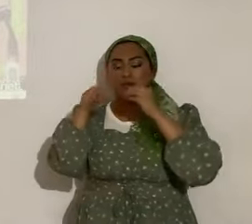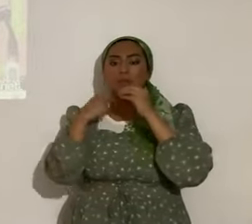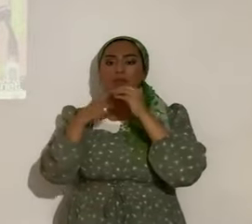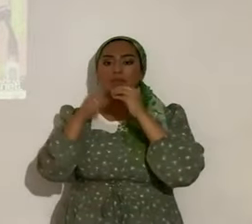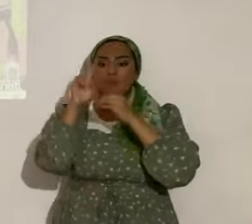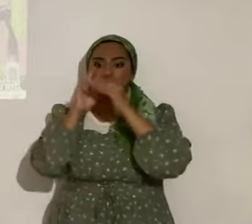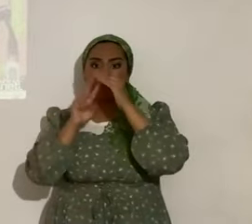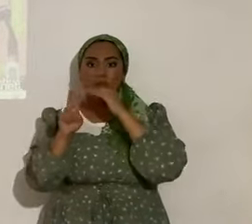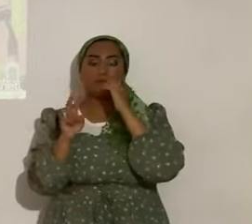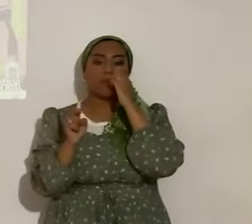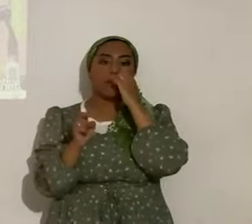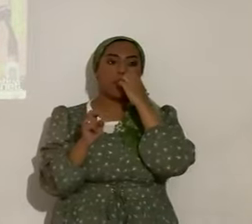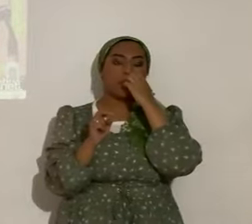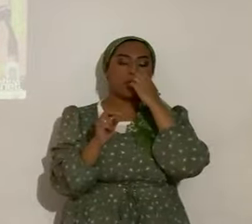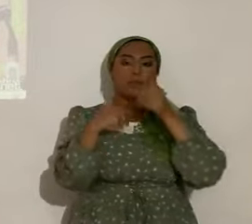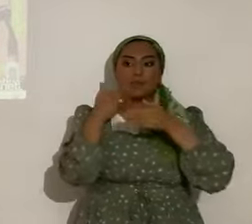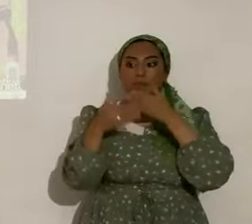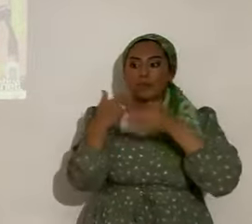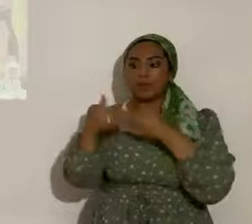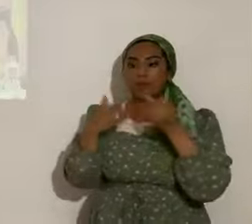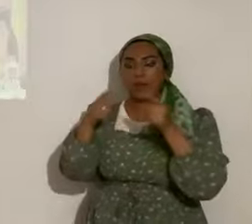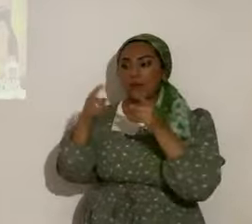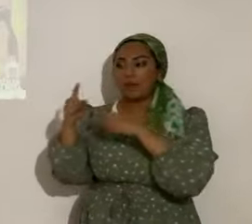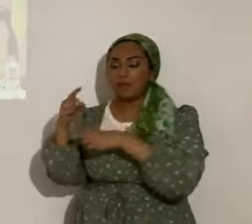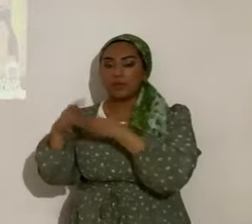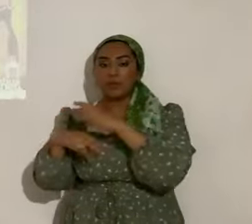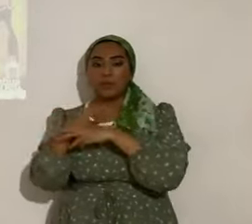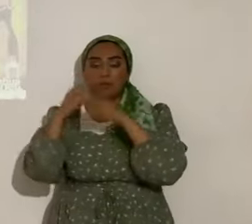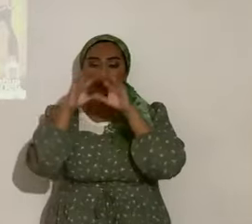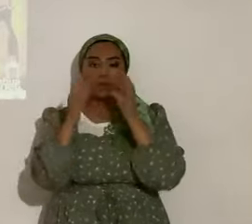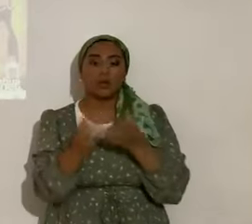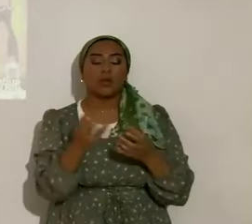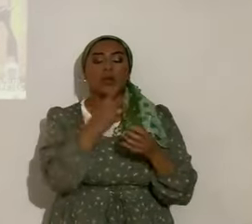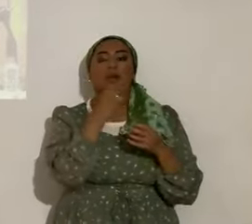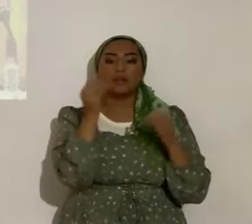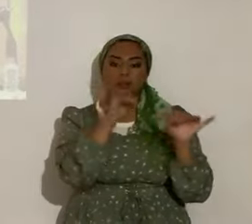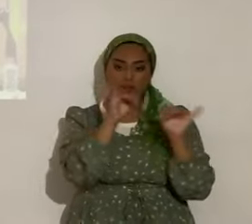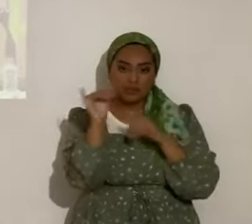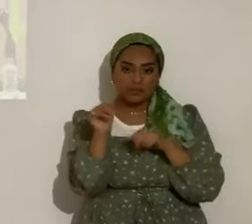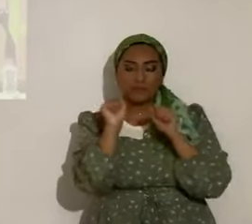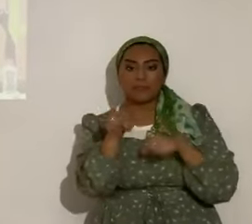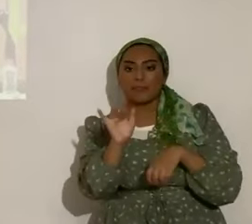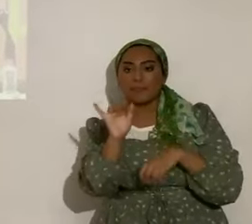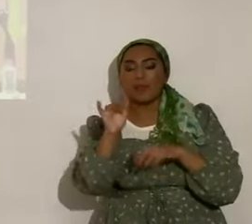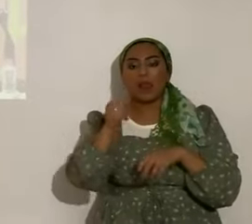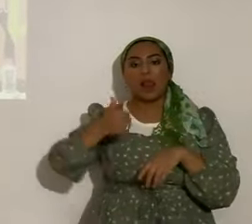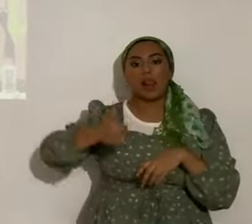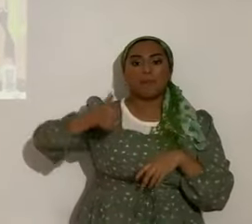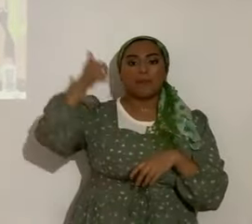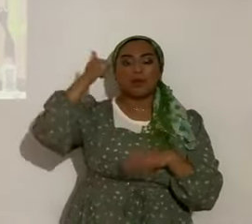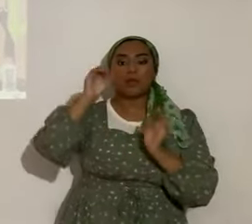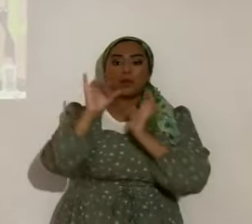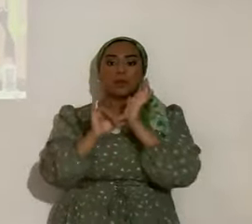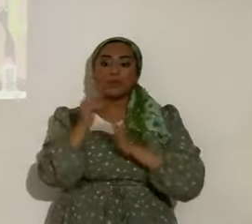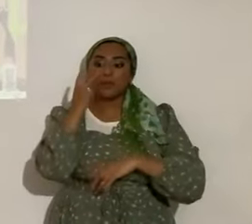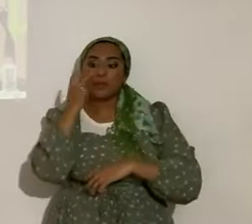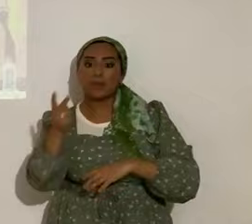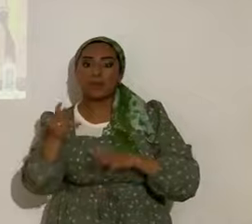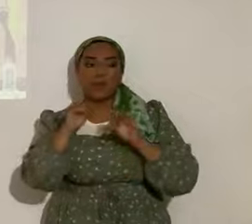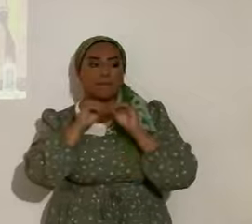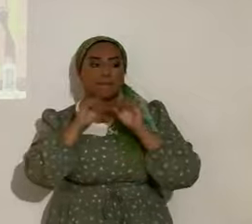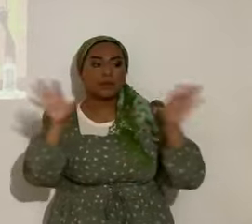profecía, cómo se están acelerando las cosas en la tierra. Y también puedes darle me gusta, porque de esa manera YouTube lo